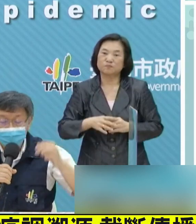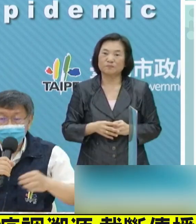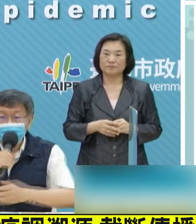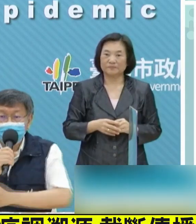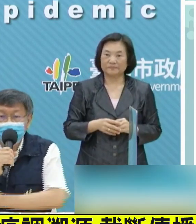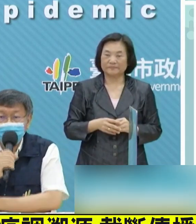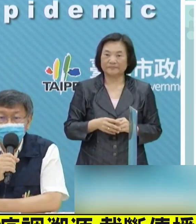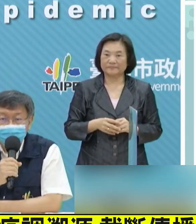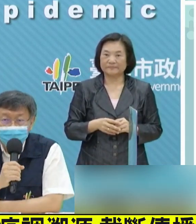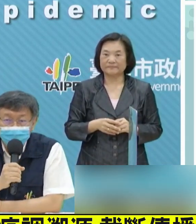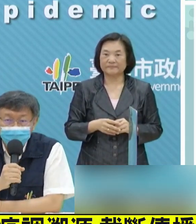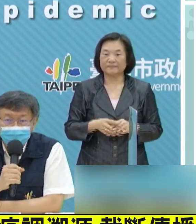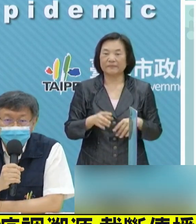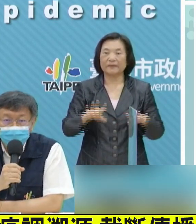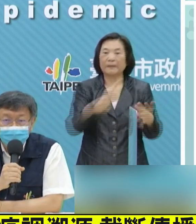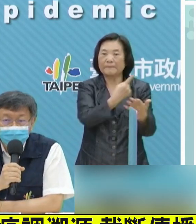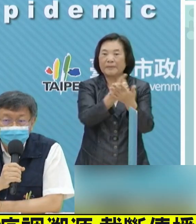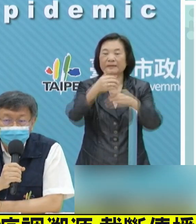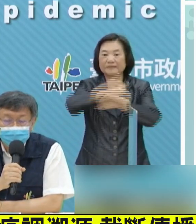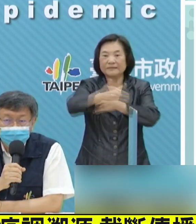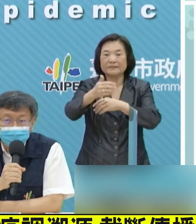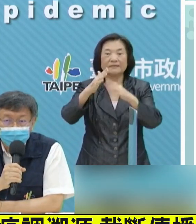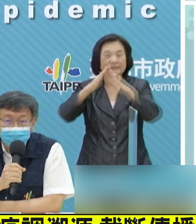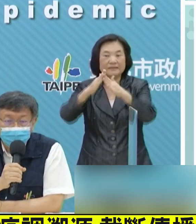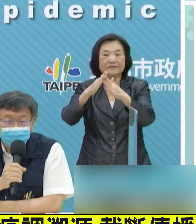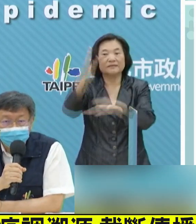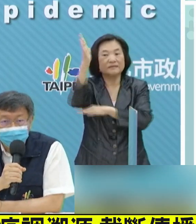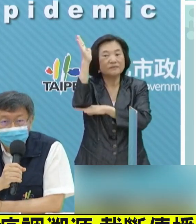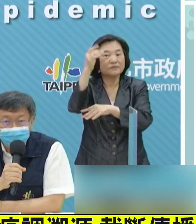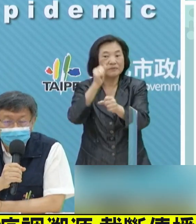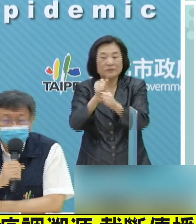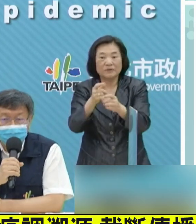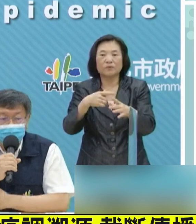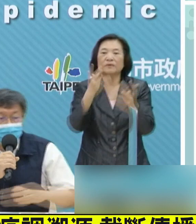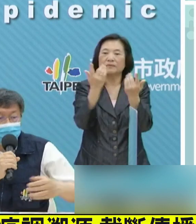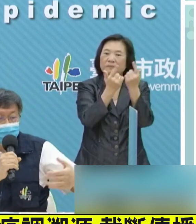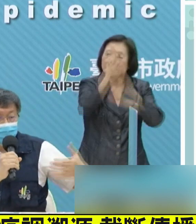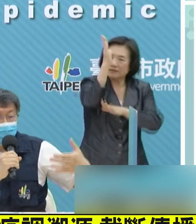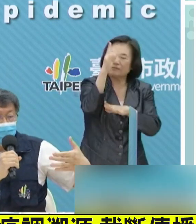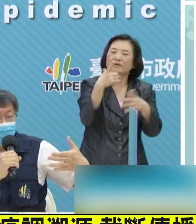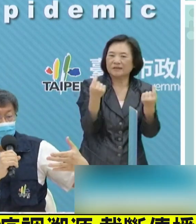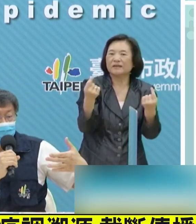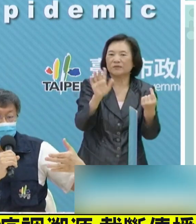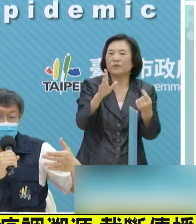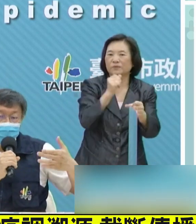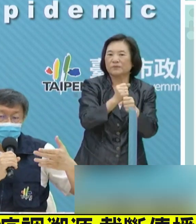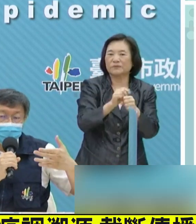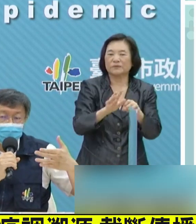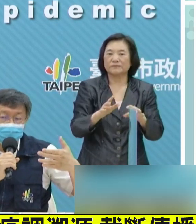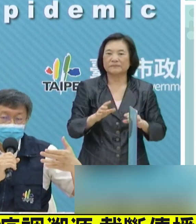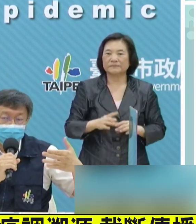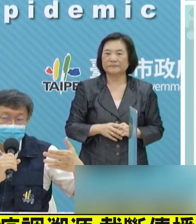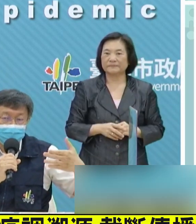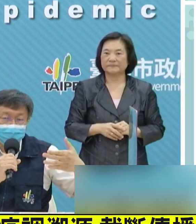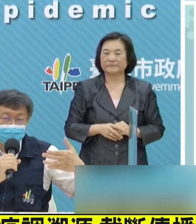个病例可以确诊者的哈可以更加的减少，啊，不然的话哦，